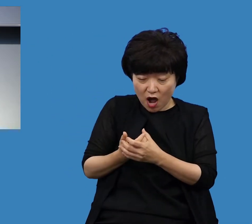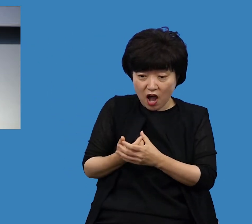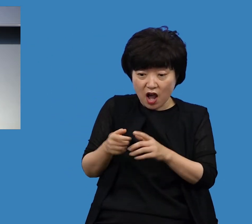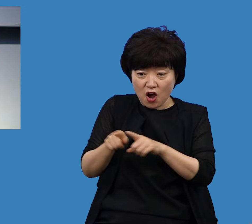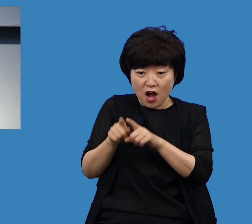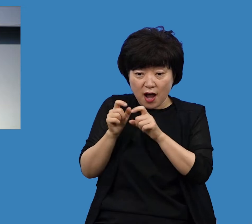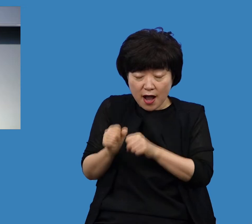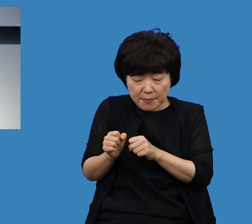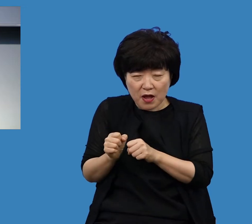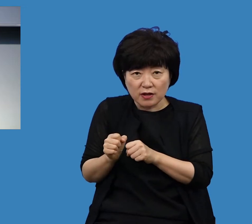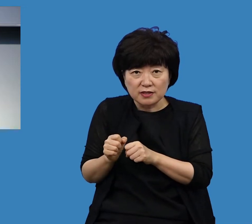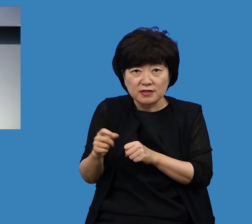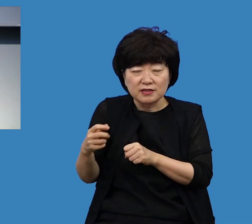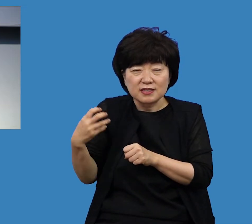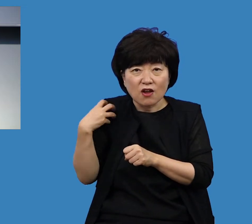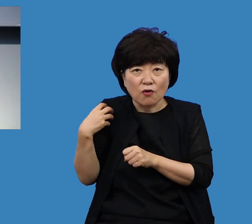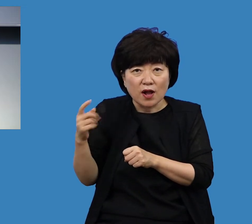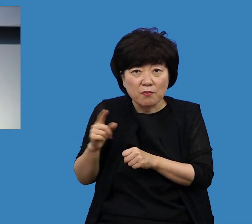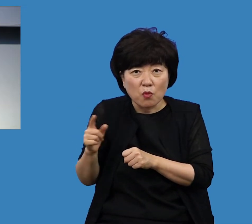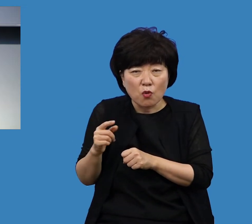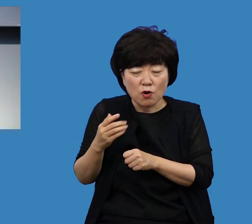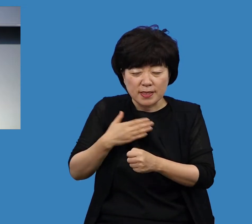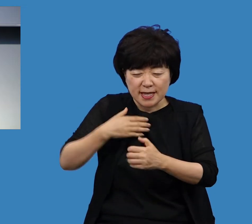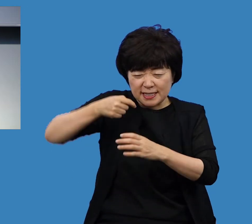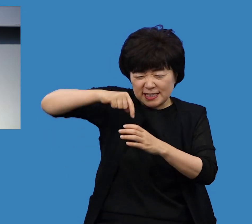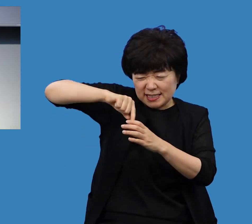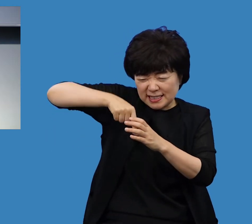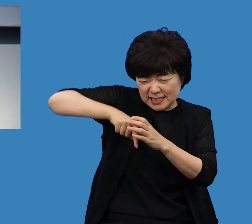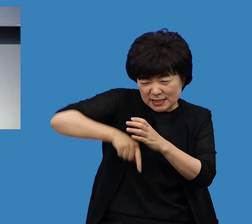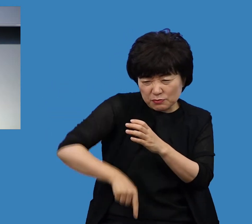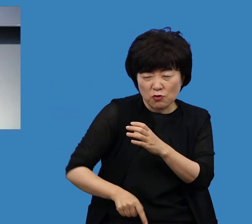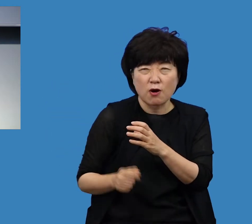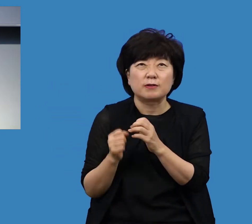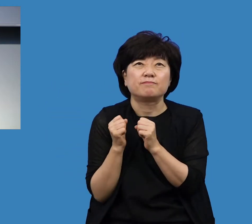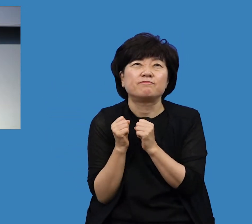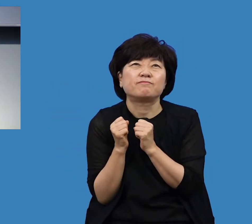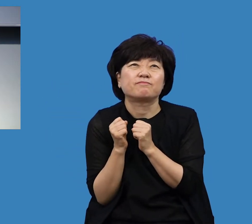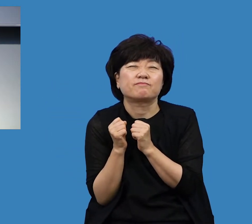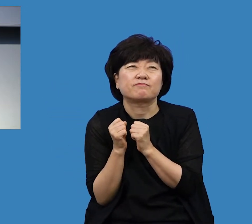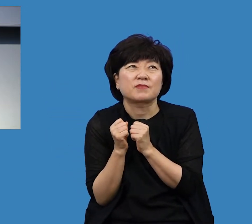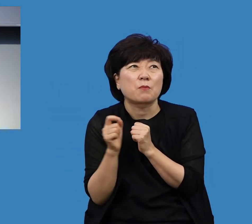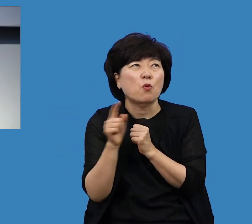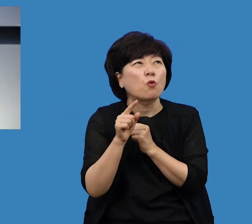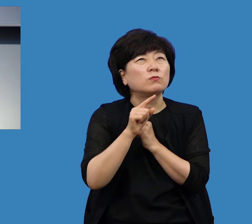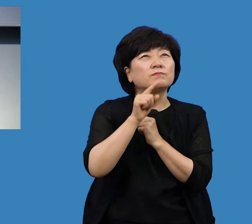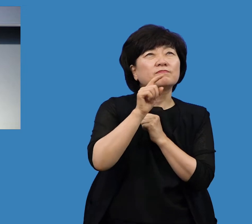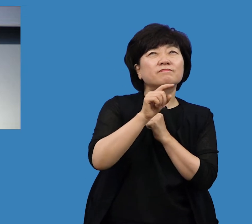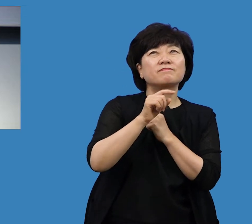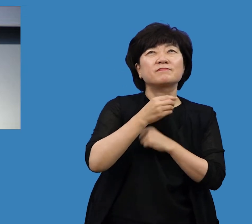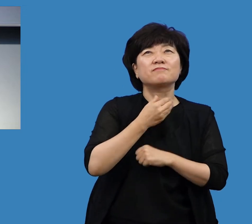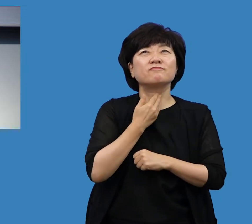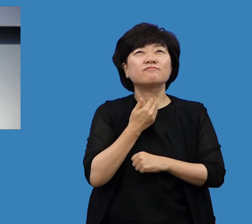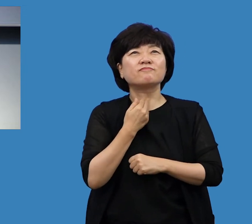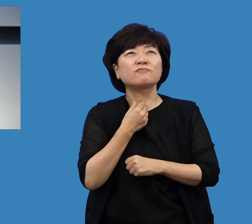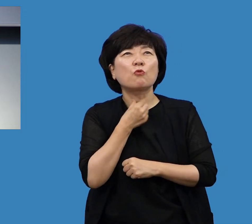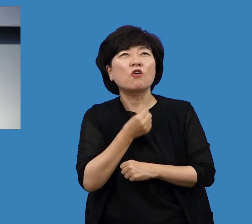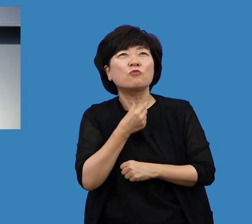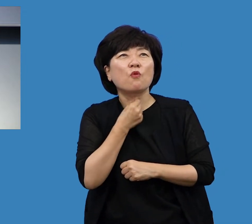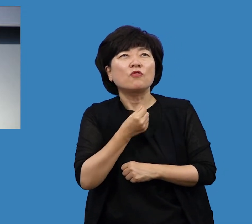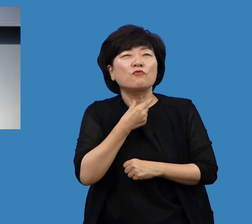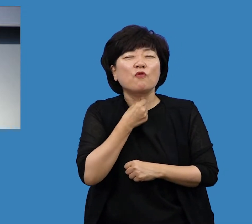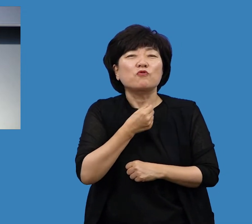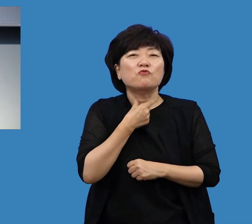반드시 무슨 역할을 하냐면 우리 안에 깊은 곳에 거하면서 무언가를 향한 갈망을 일으켜요. 이게 영의